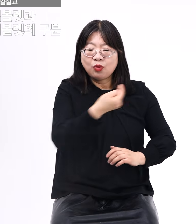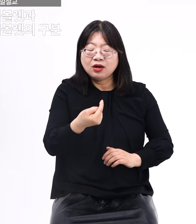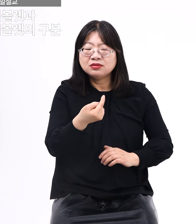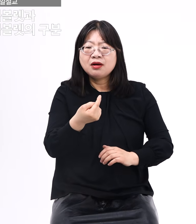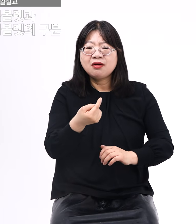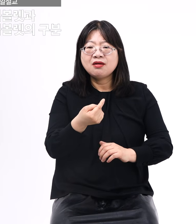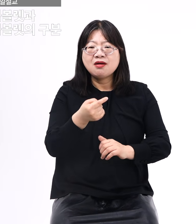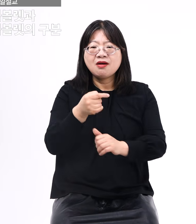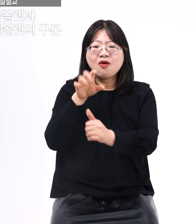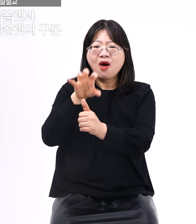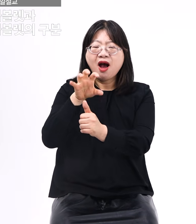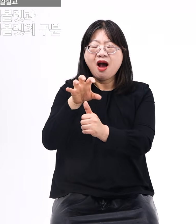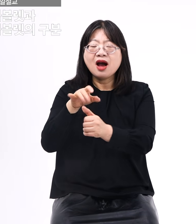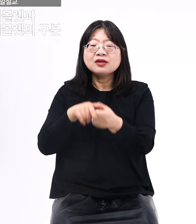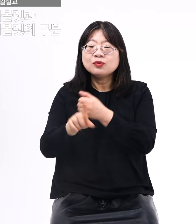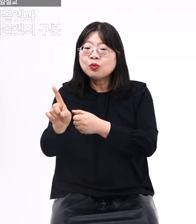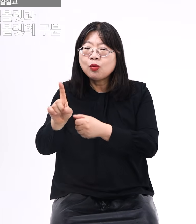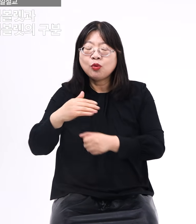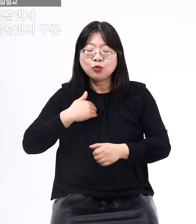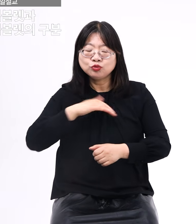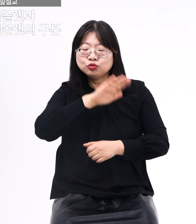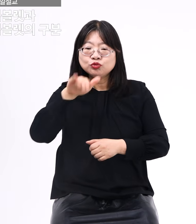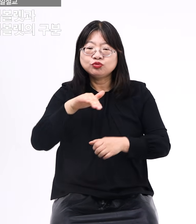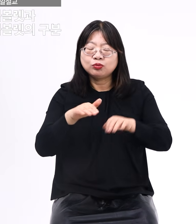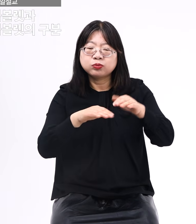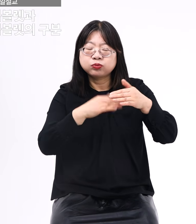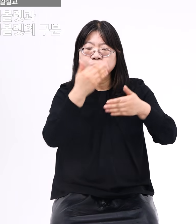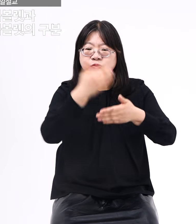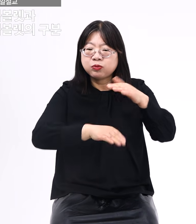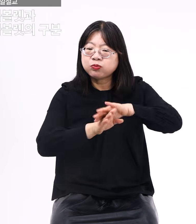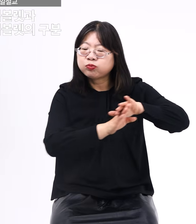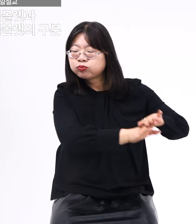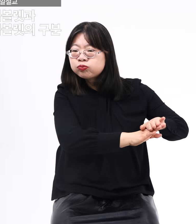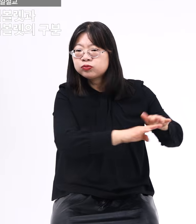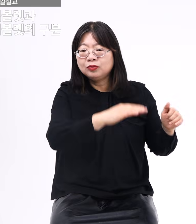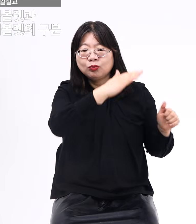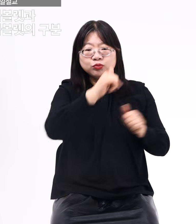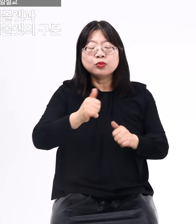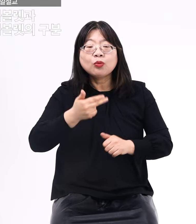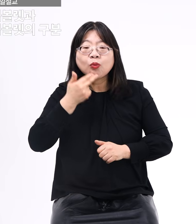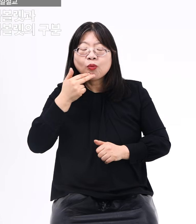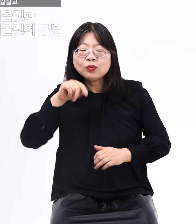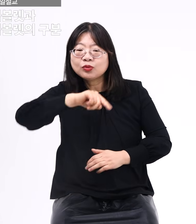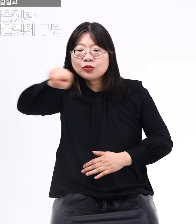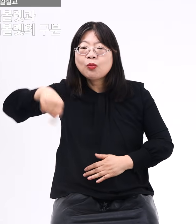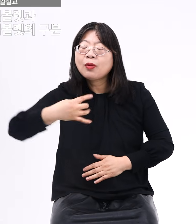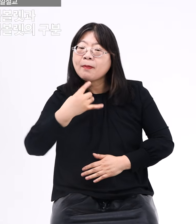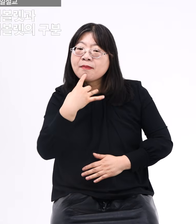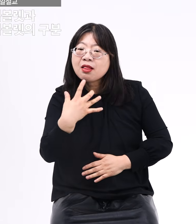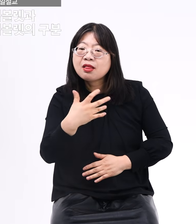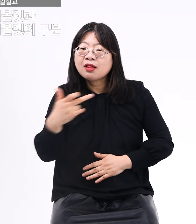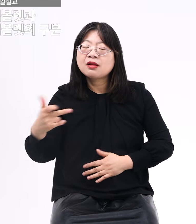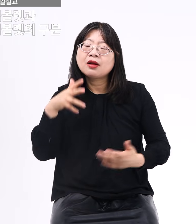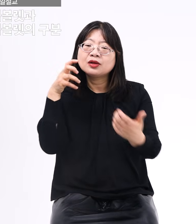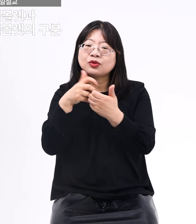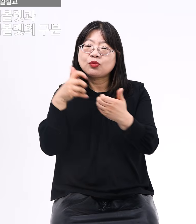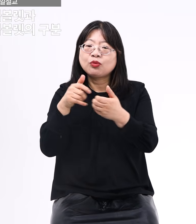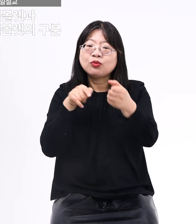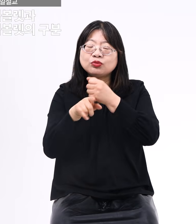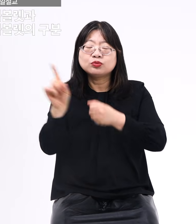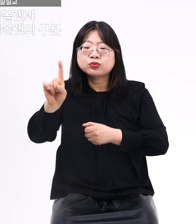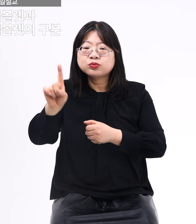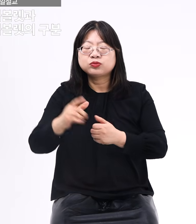이유가 뭐예요? 어떻게 우리를 젖혀두고 부르지도 않고 너희끼리 이런 엄청난 일을 할 수가